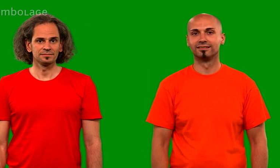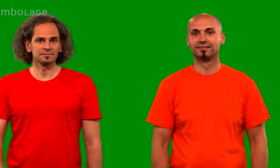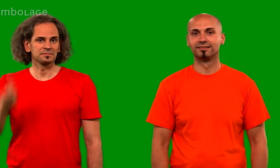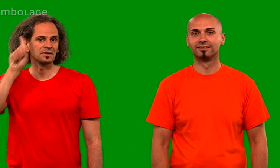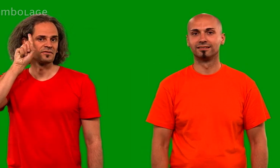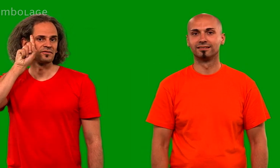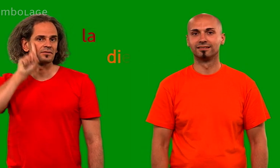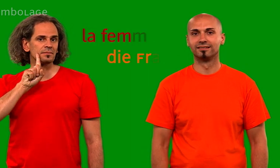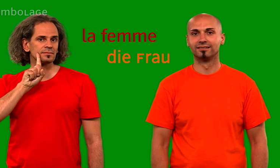Die Frau.